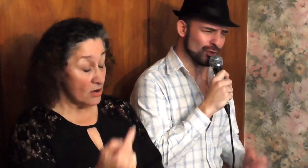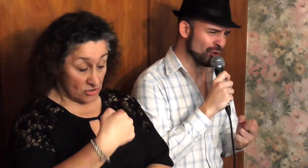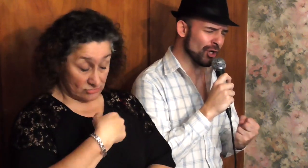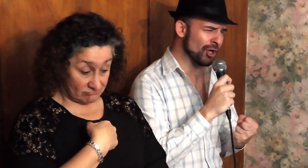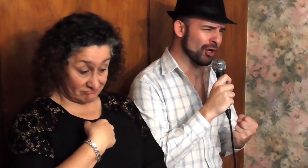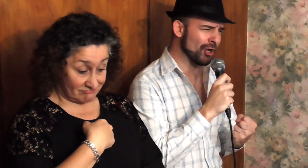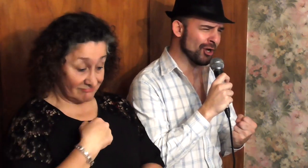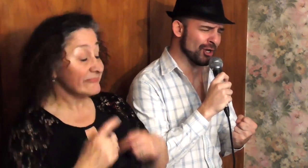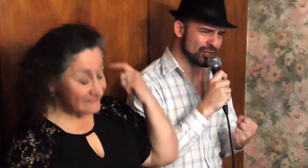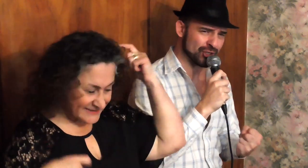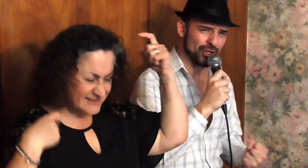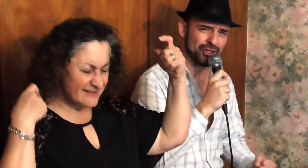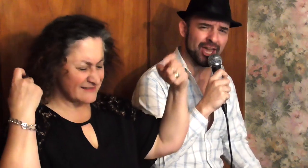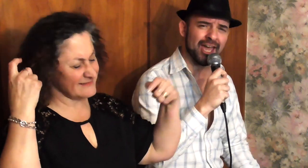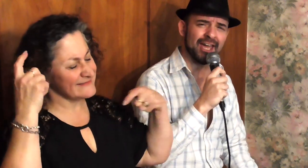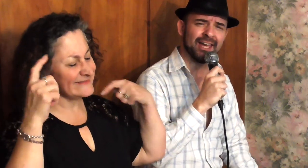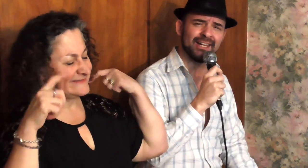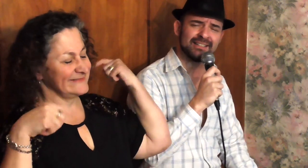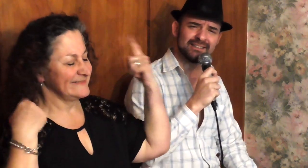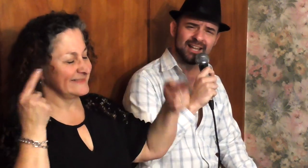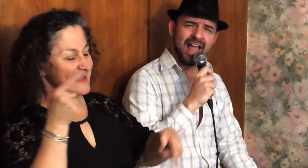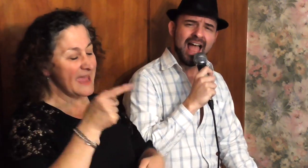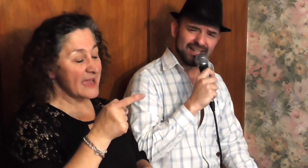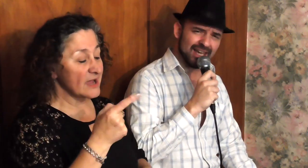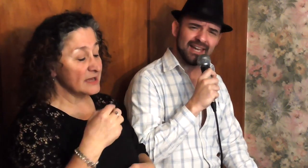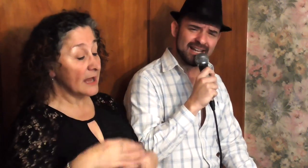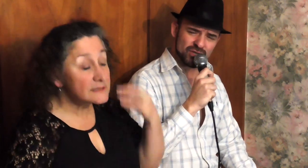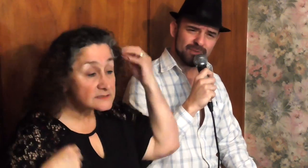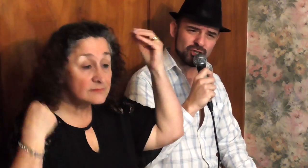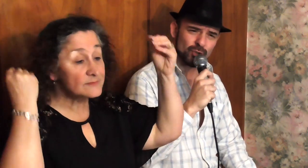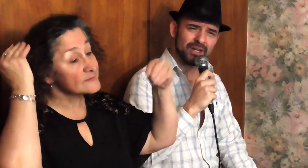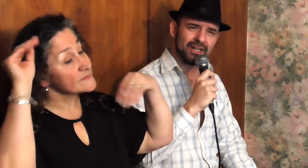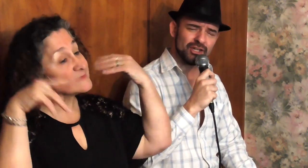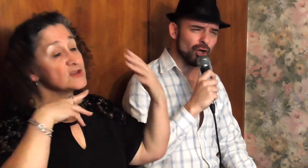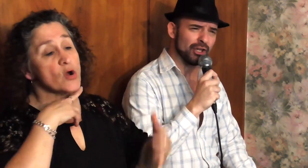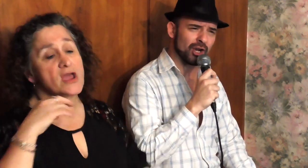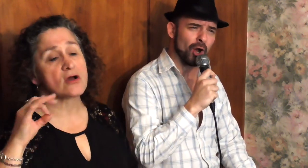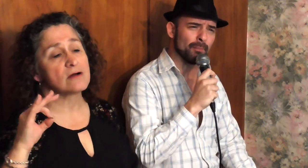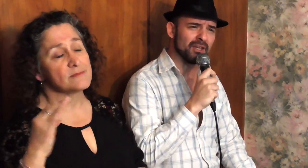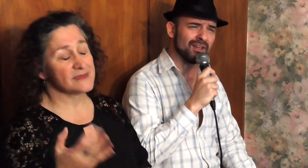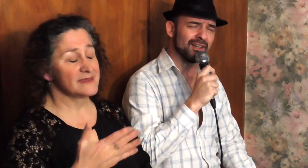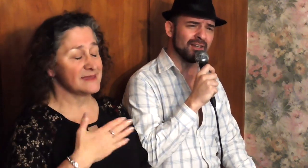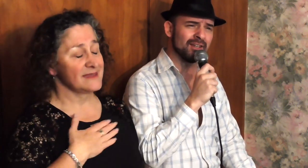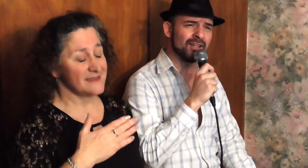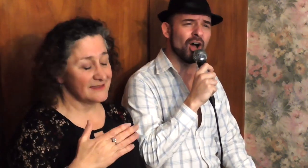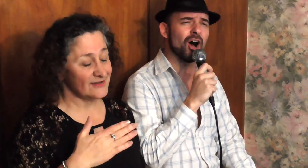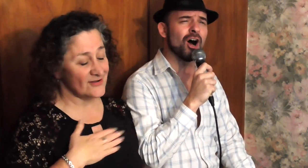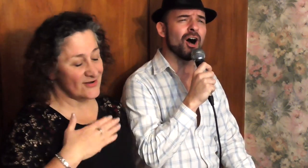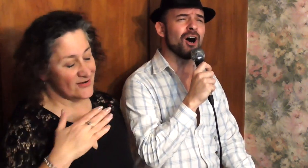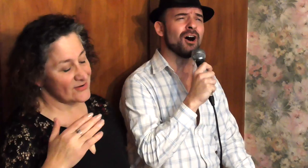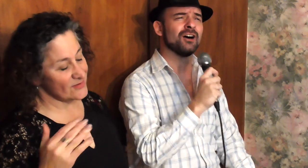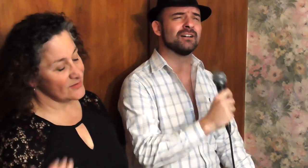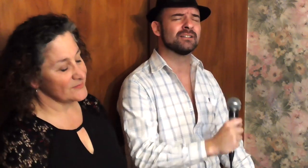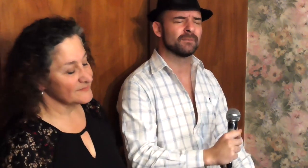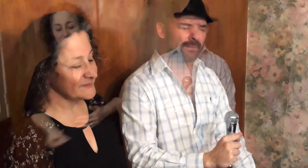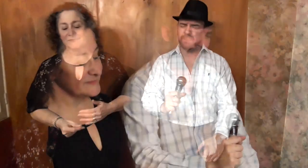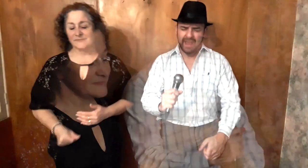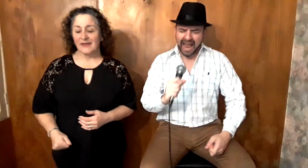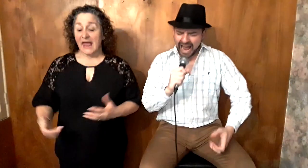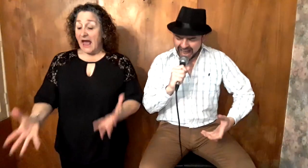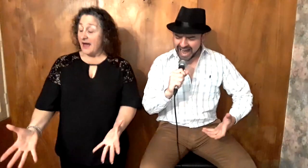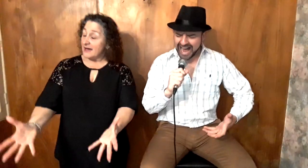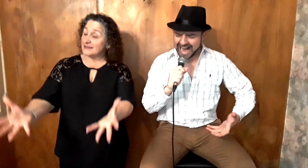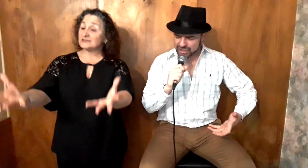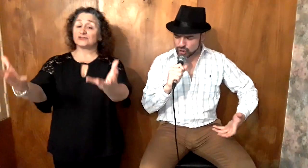bandido, yo soñé y eras mi sueño, hijo mío.